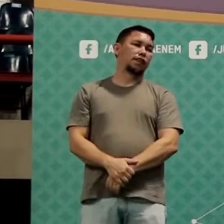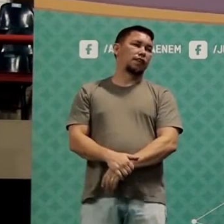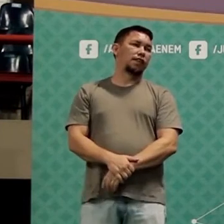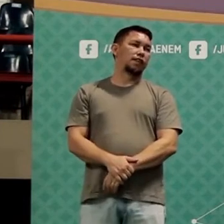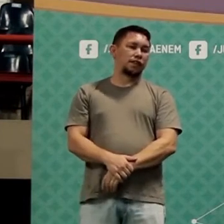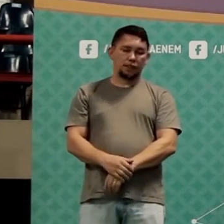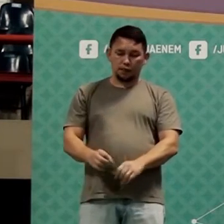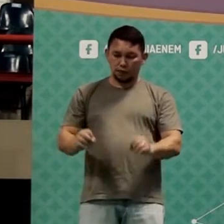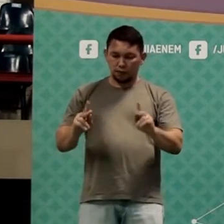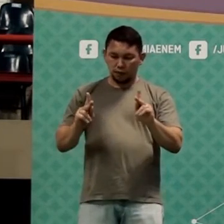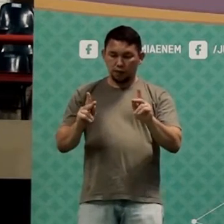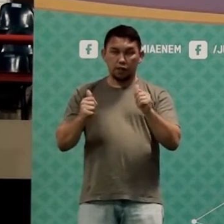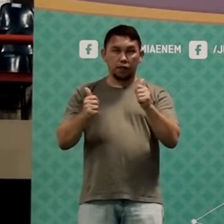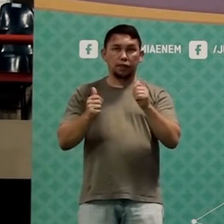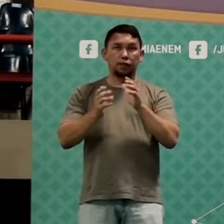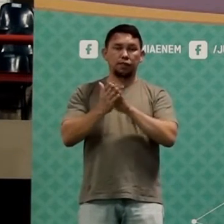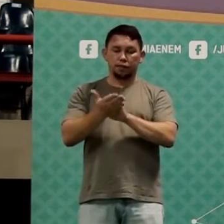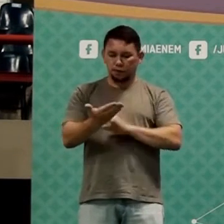Tá.